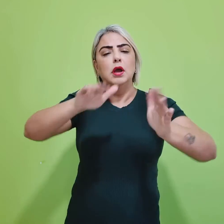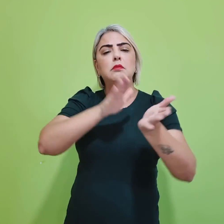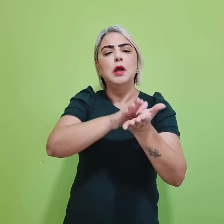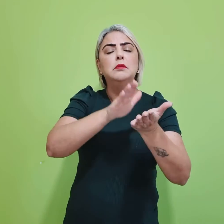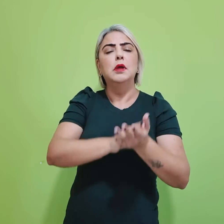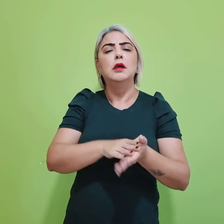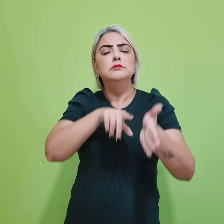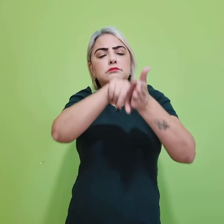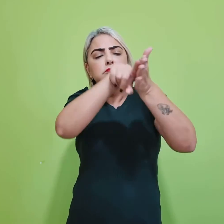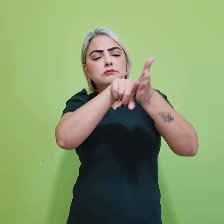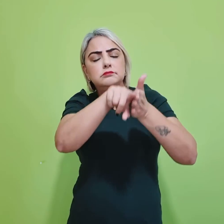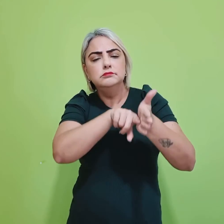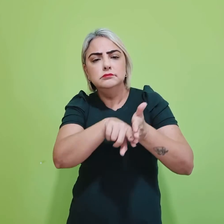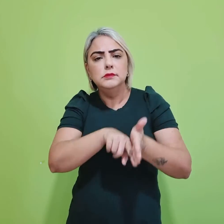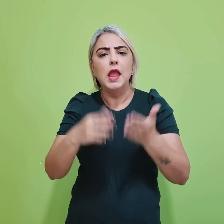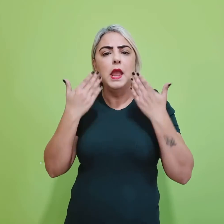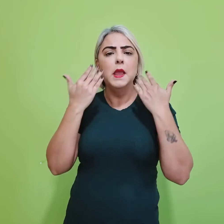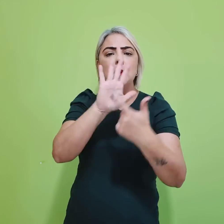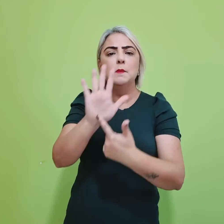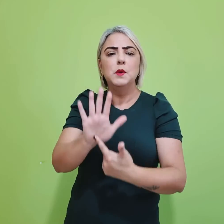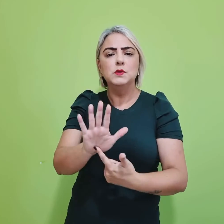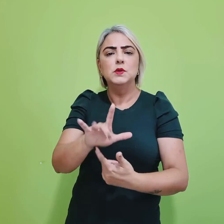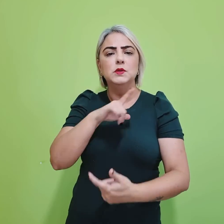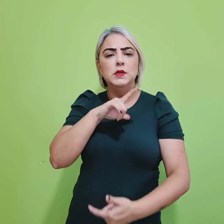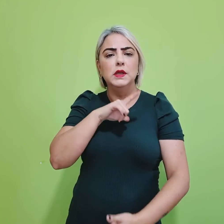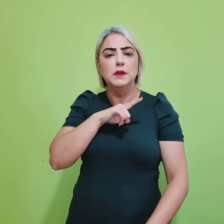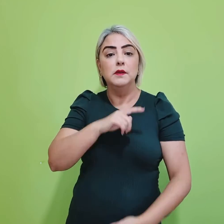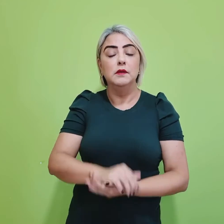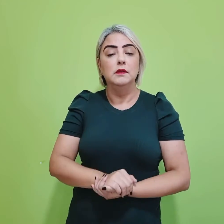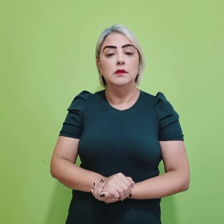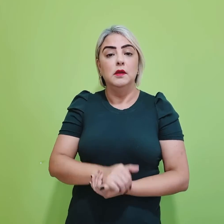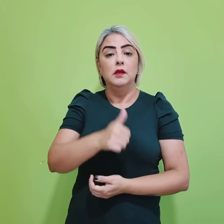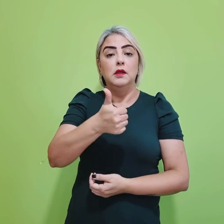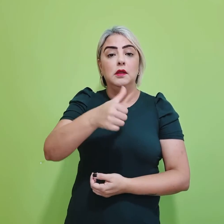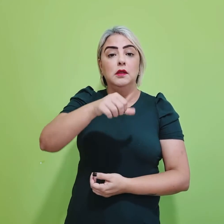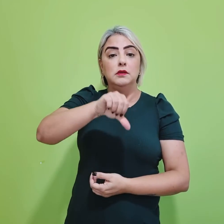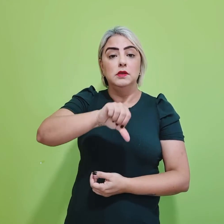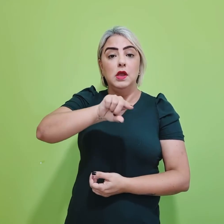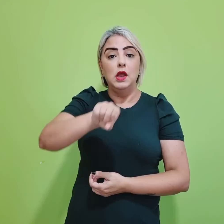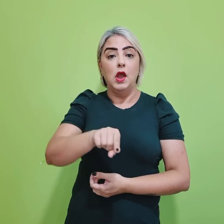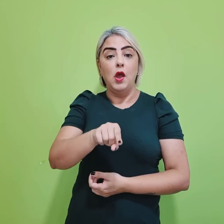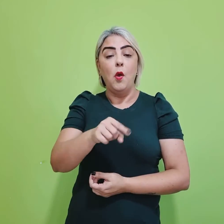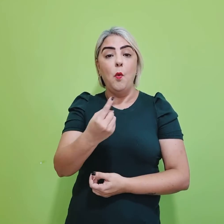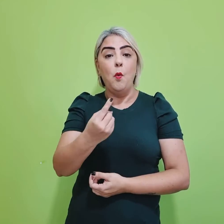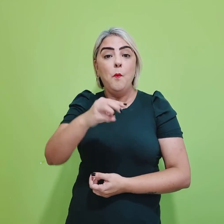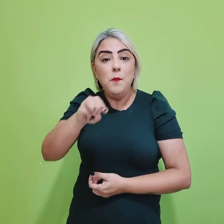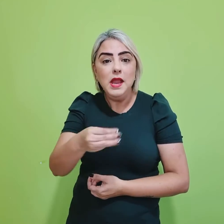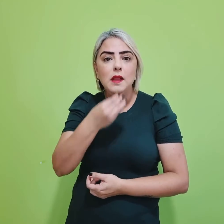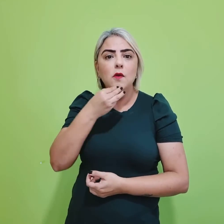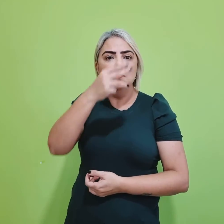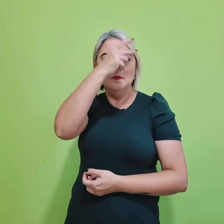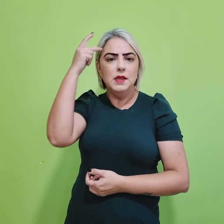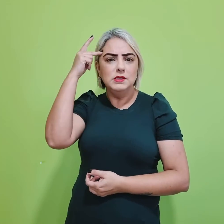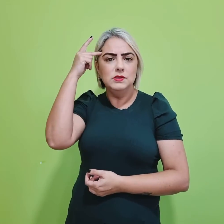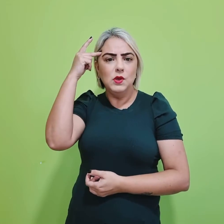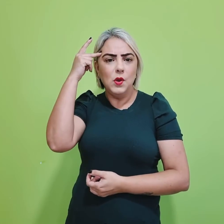um levantamento que revelou a existência de 19,1 milhões de brasileiros